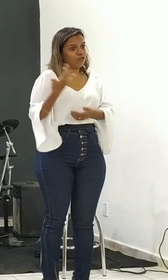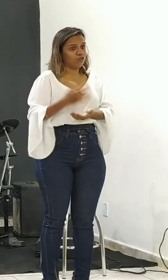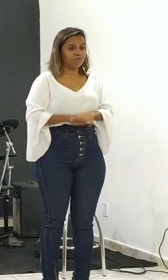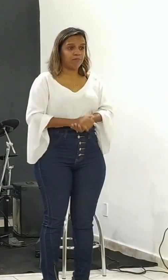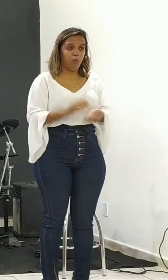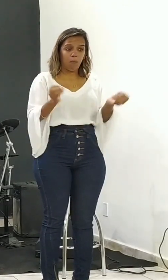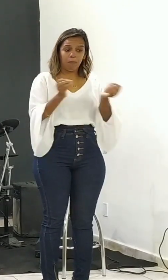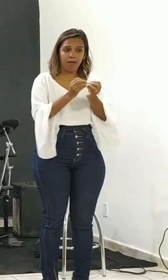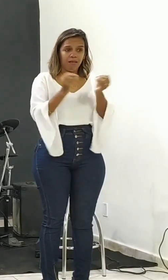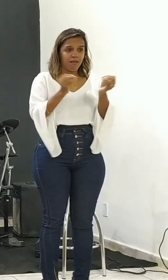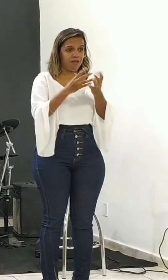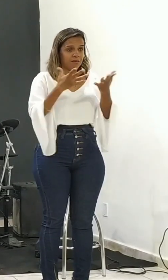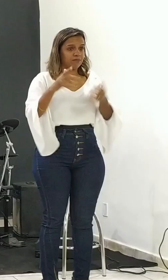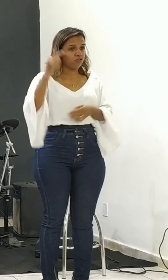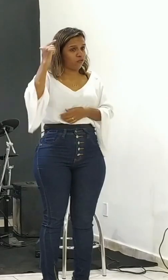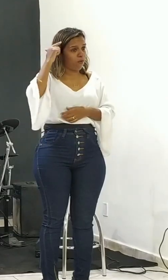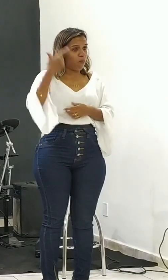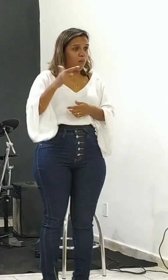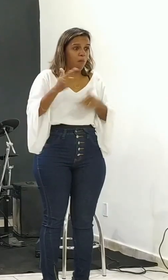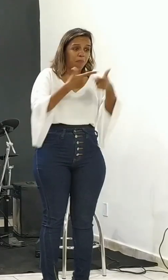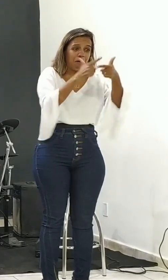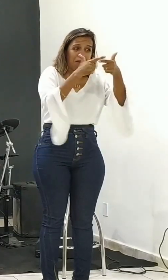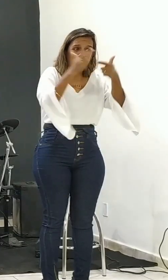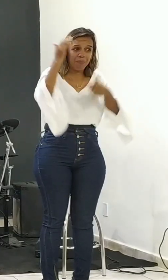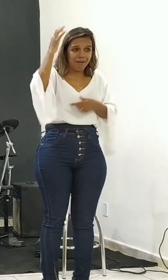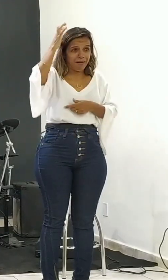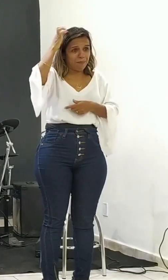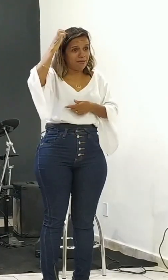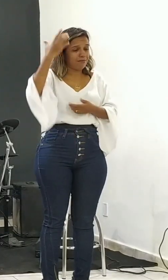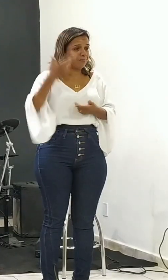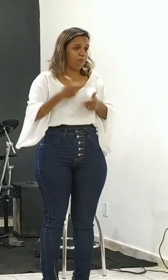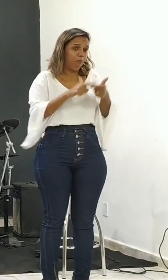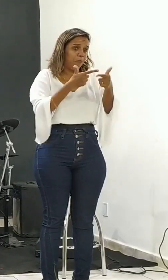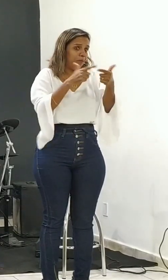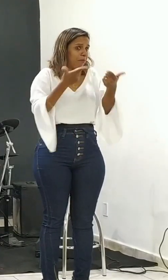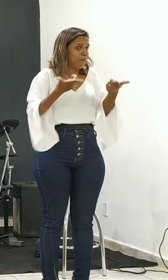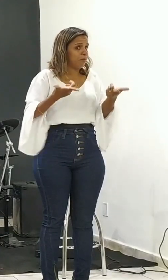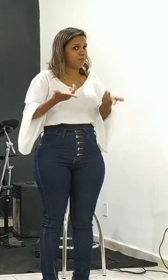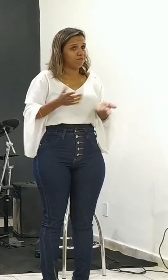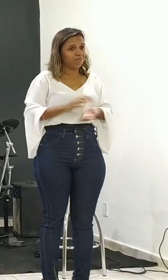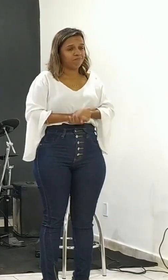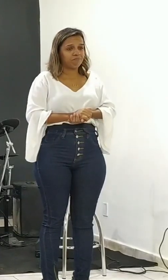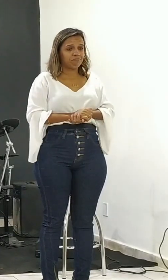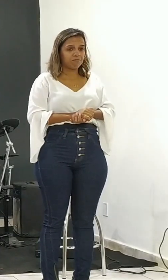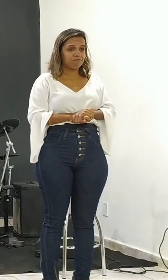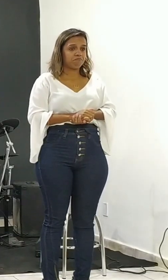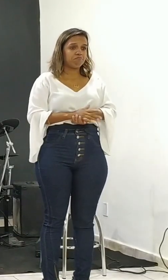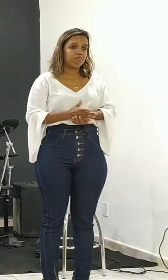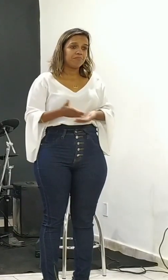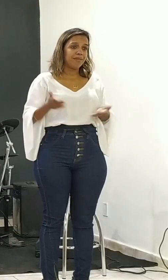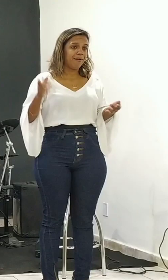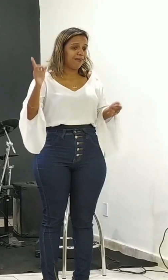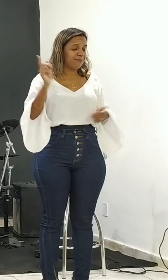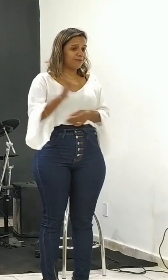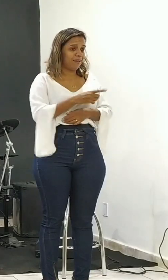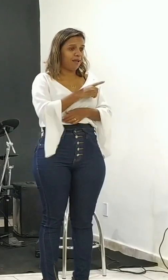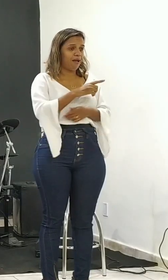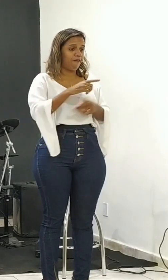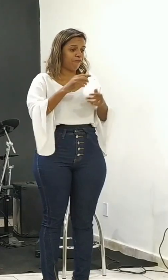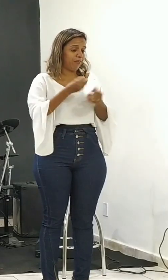se dá um porrado, né? Qualquer coisa que acontecesse ali poderia ali selar a vida dele para